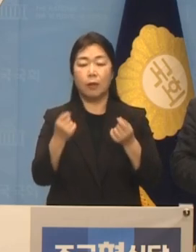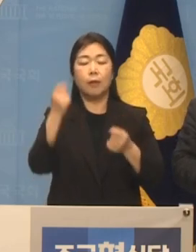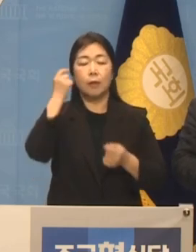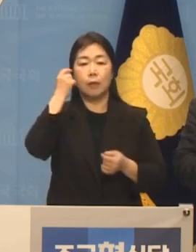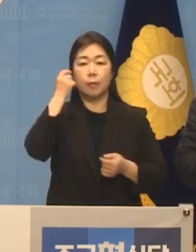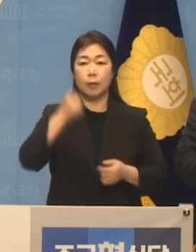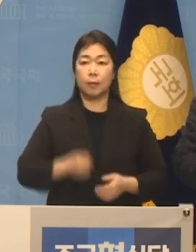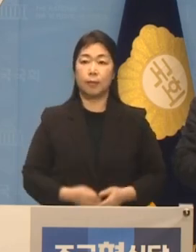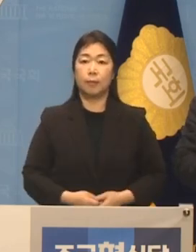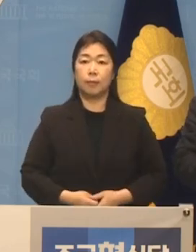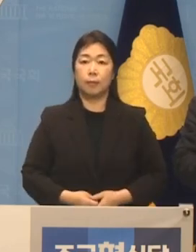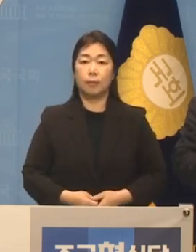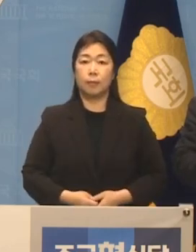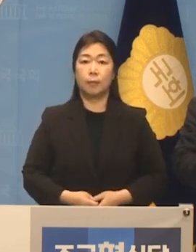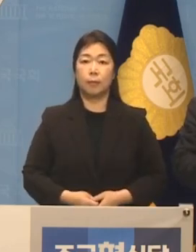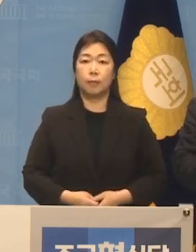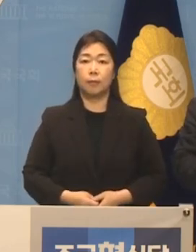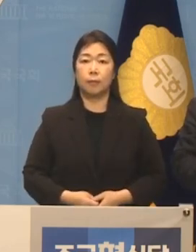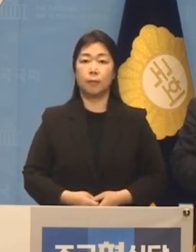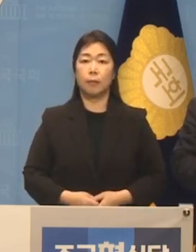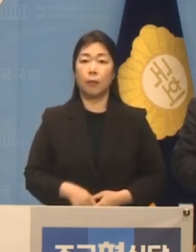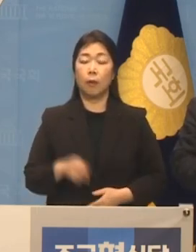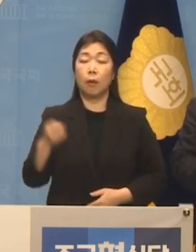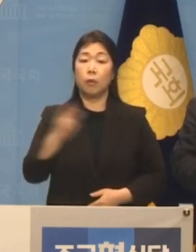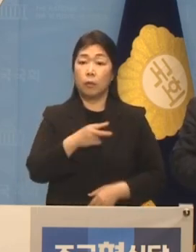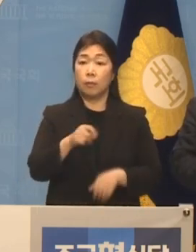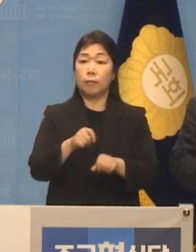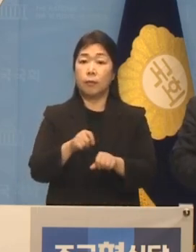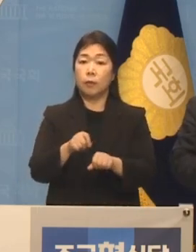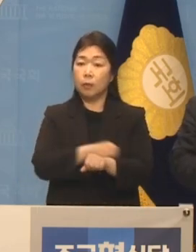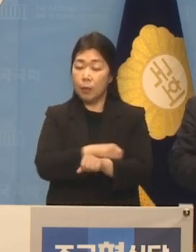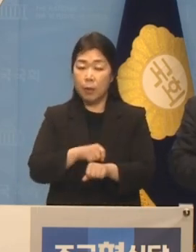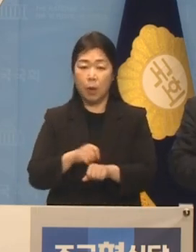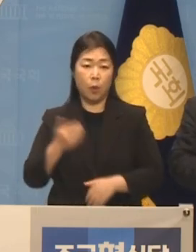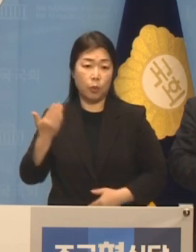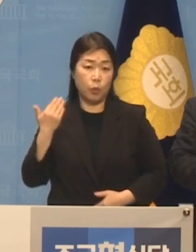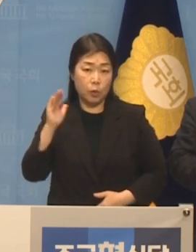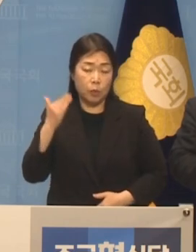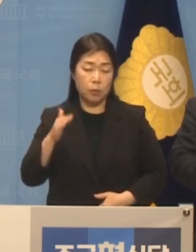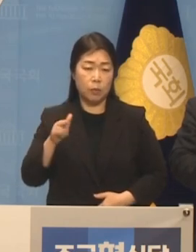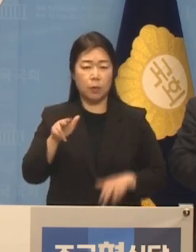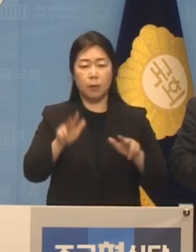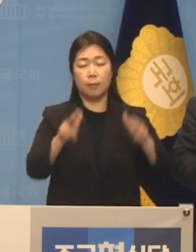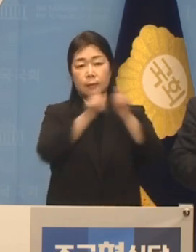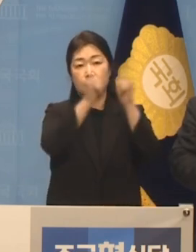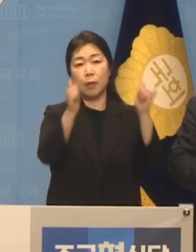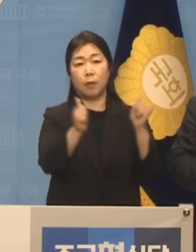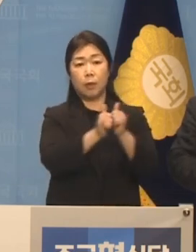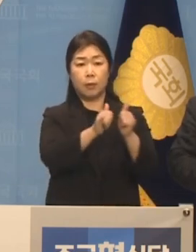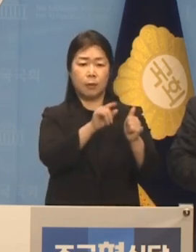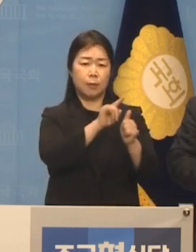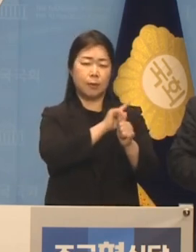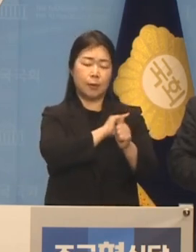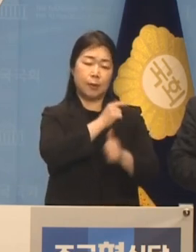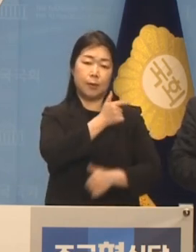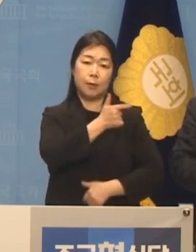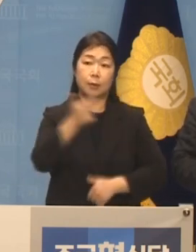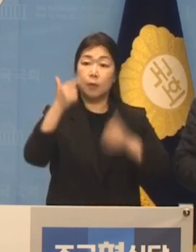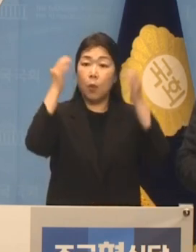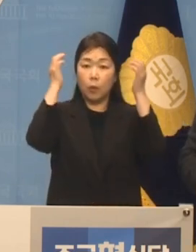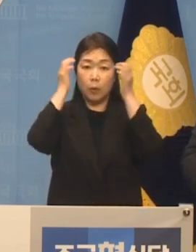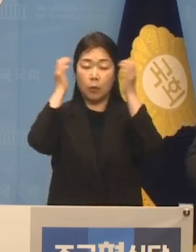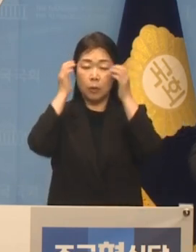생각을 하게 되었습니다. 특별히 요즘 우리 사회의 가장 큰 고통의